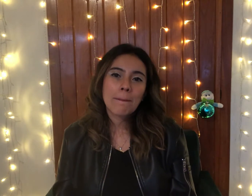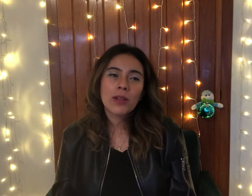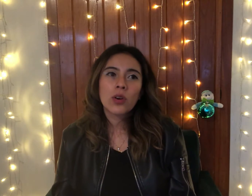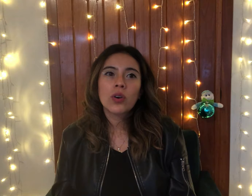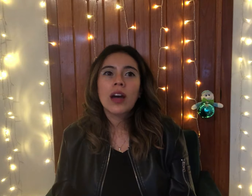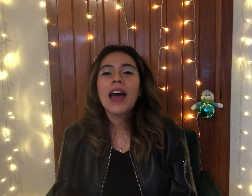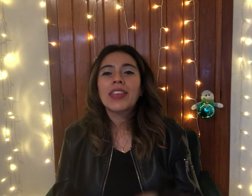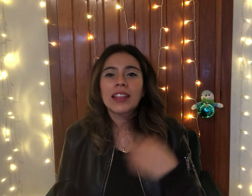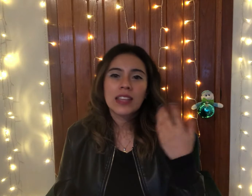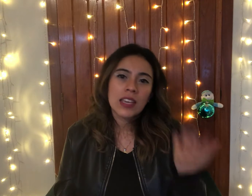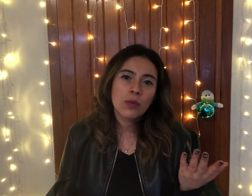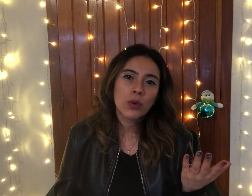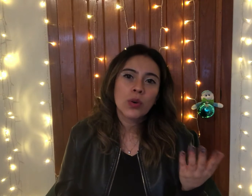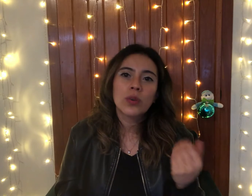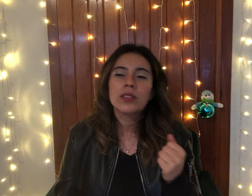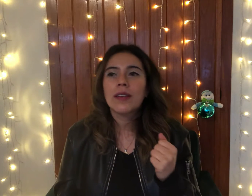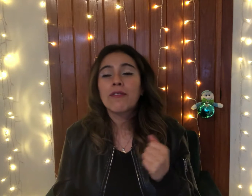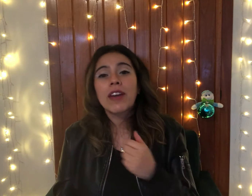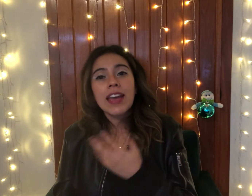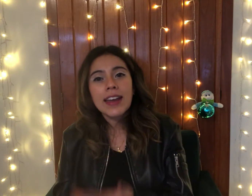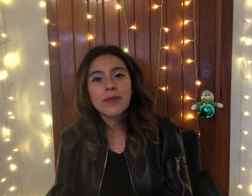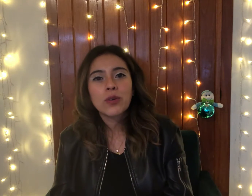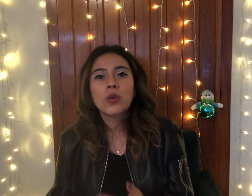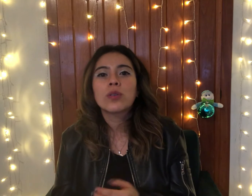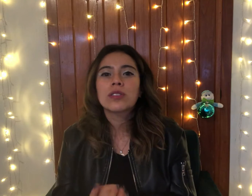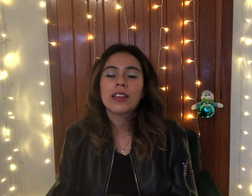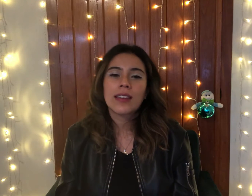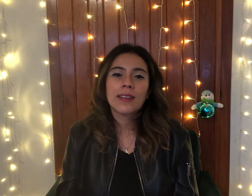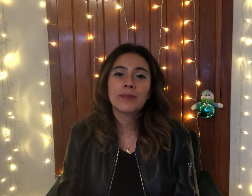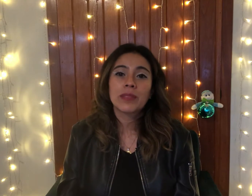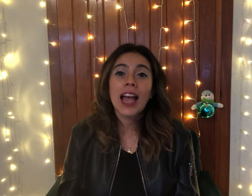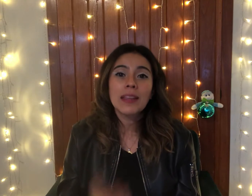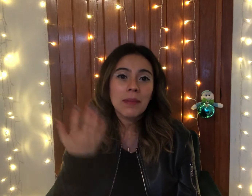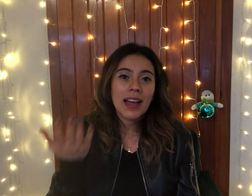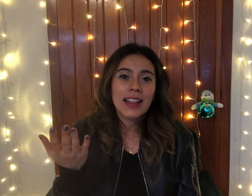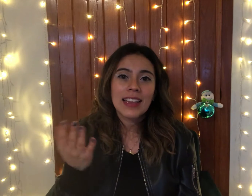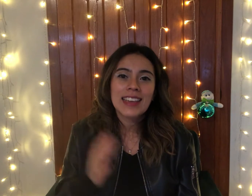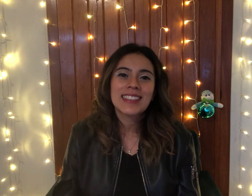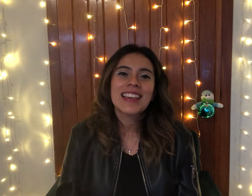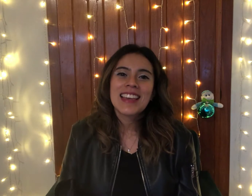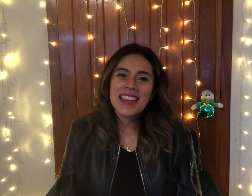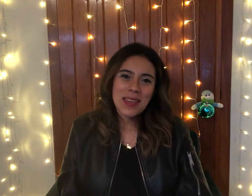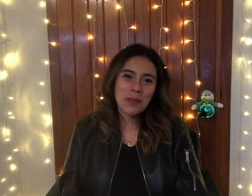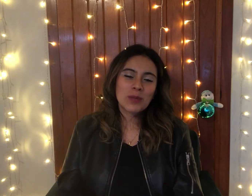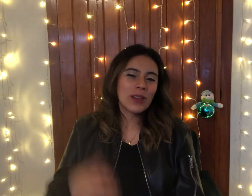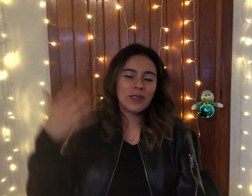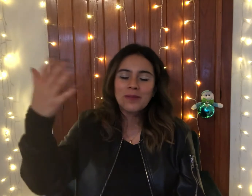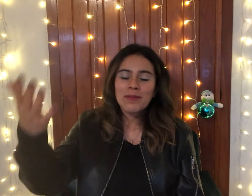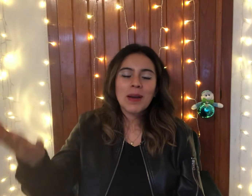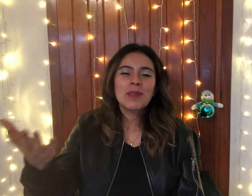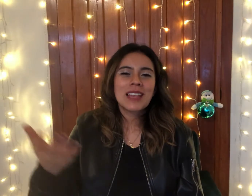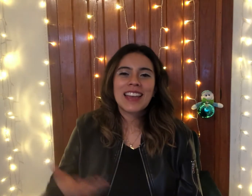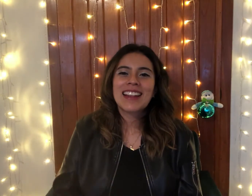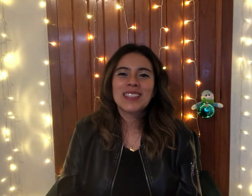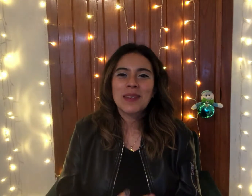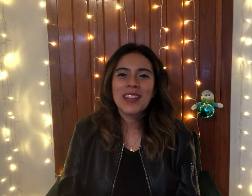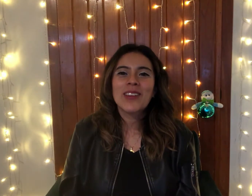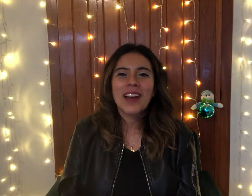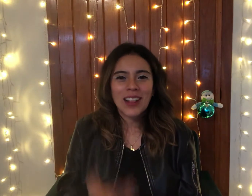ejemplo, adjetivos, verbos, animales, y pues bueno, vamos a irlas viendo a lo